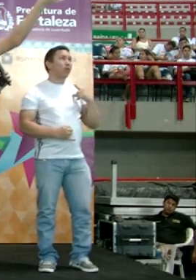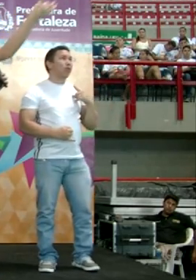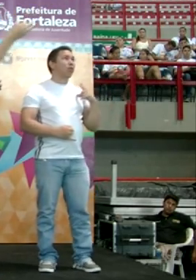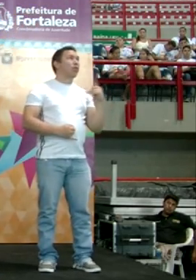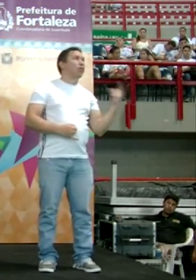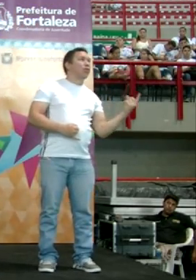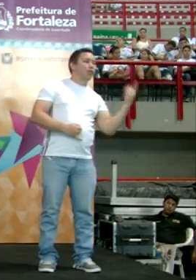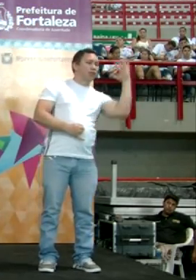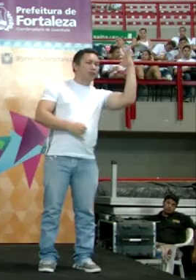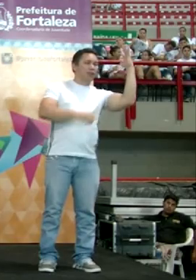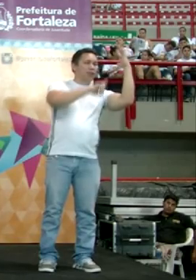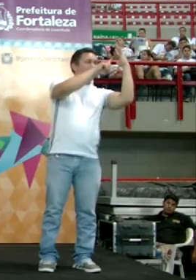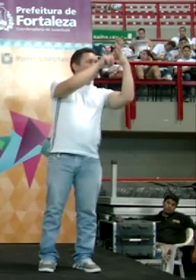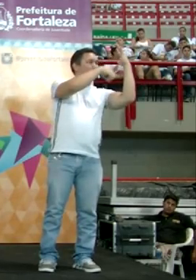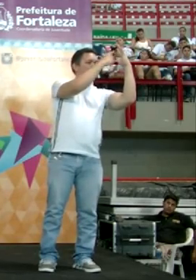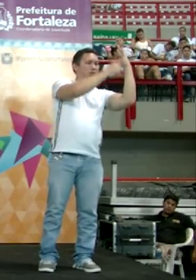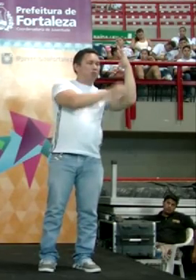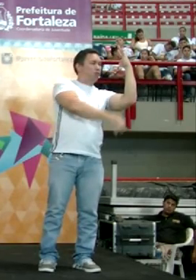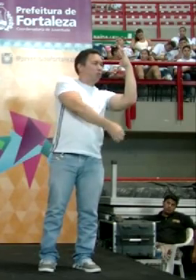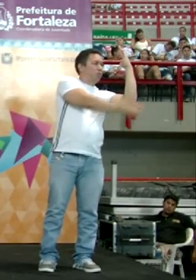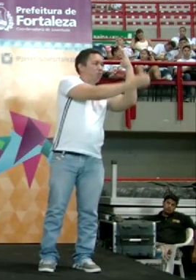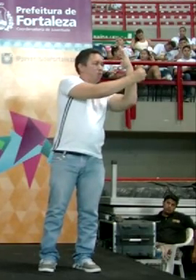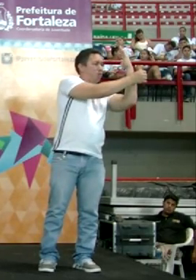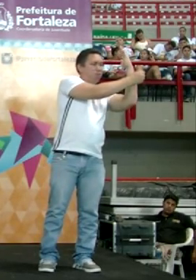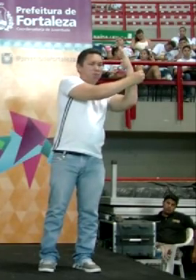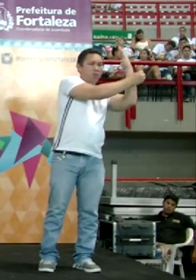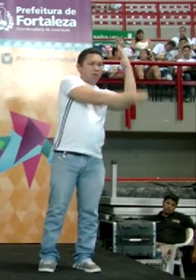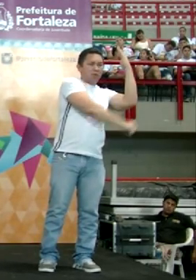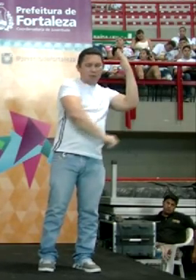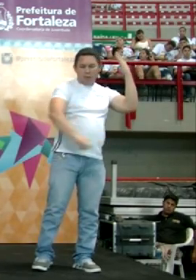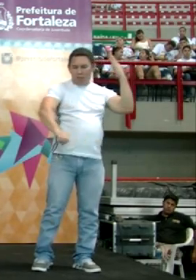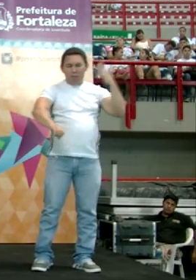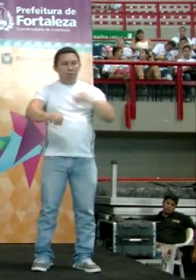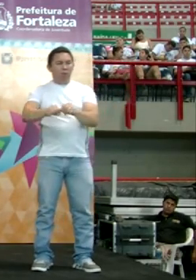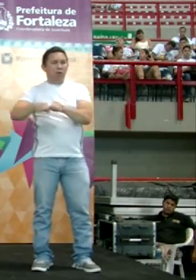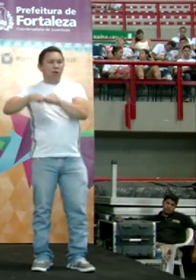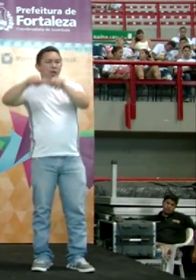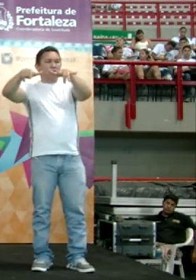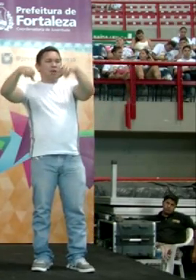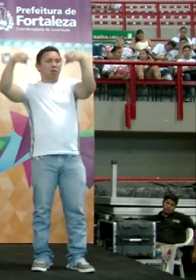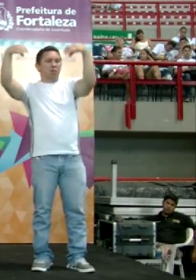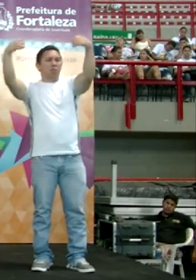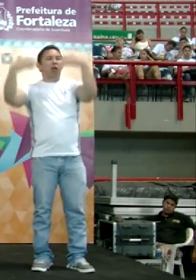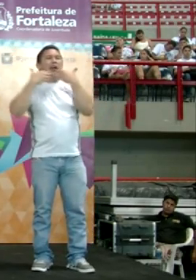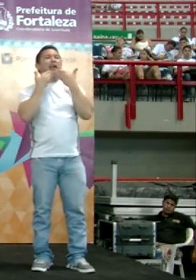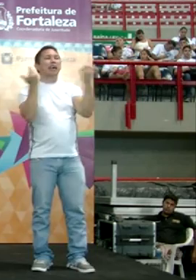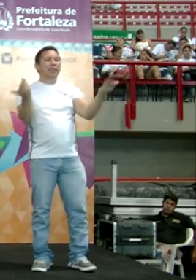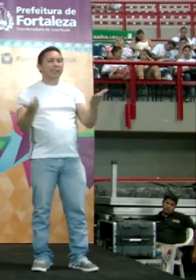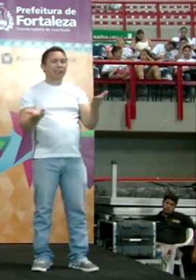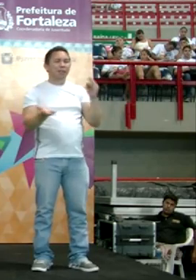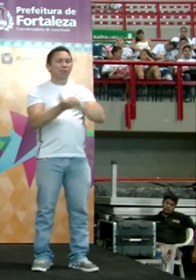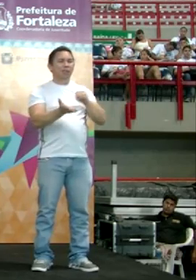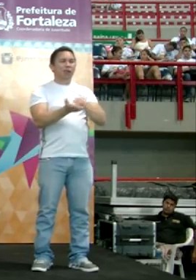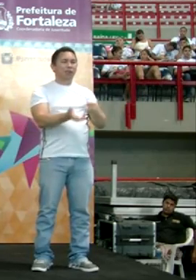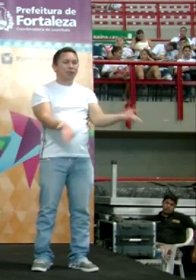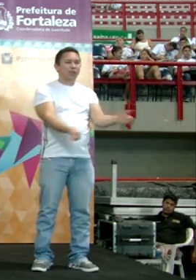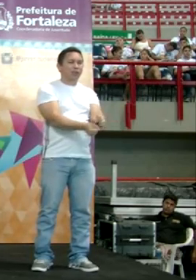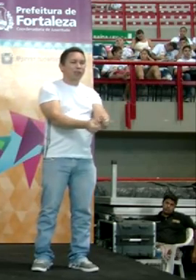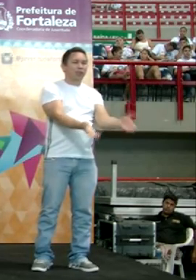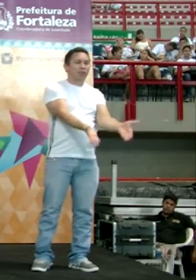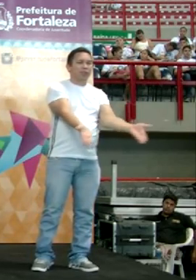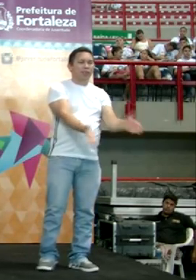o catavento até uma rede de distribuição para que essa energia seja distribuída. Isso não foi feito. Estão construindo